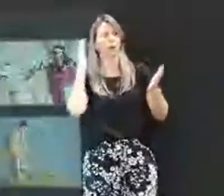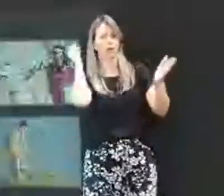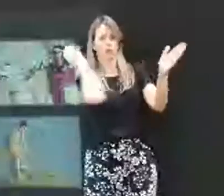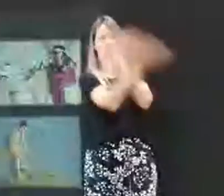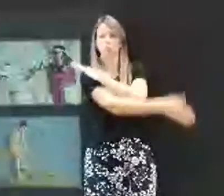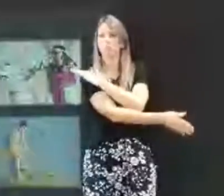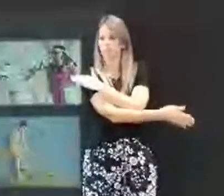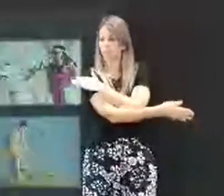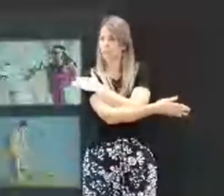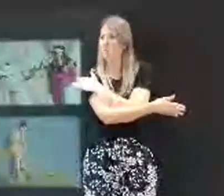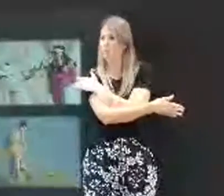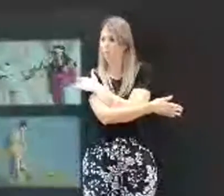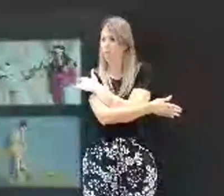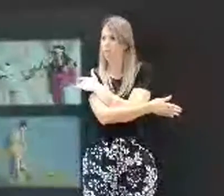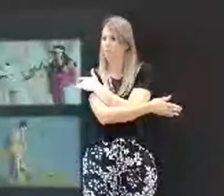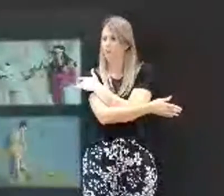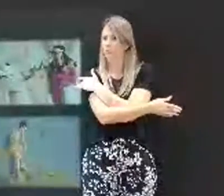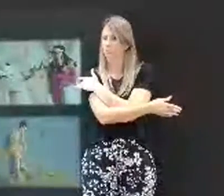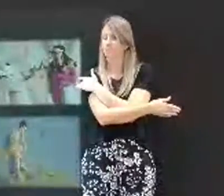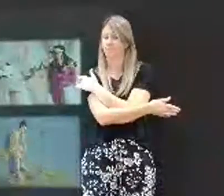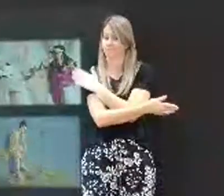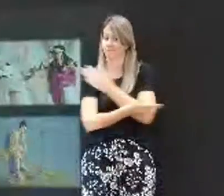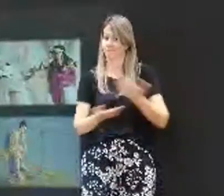José fugiu dessa mulher.